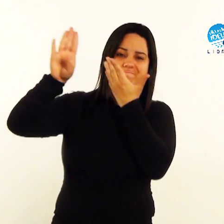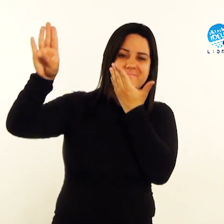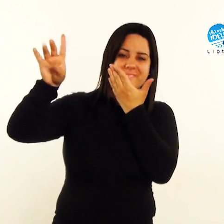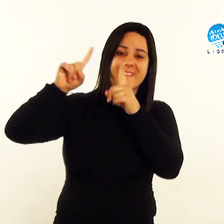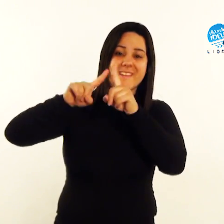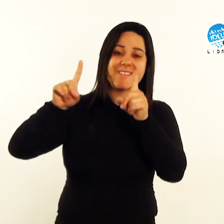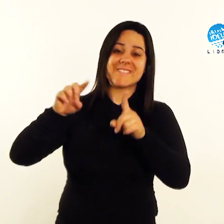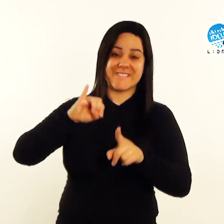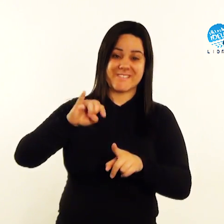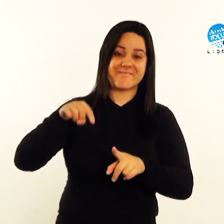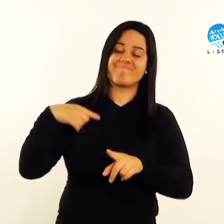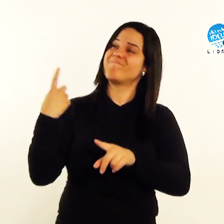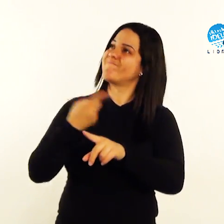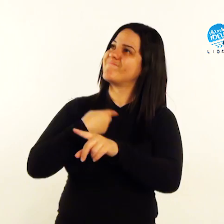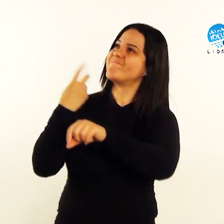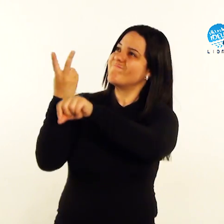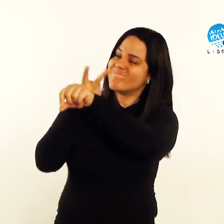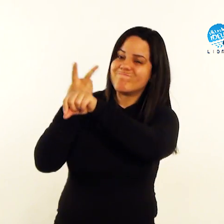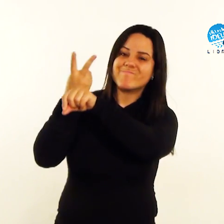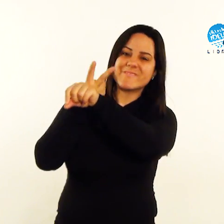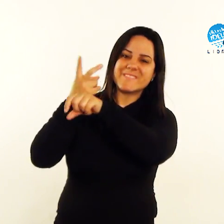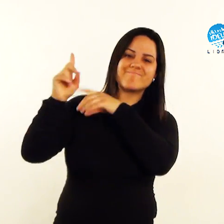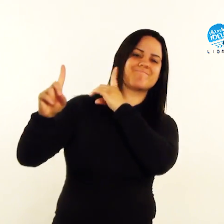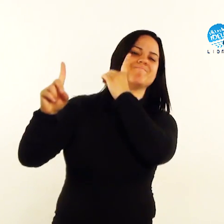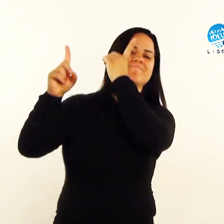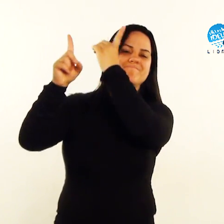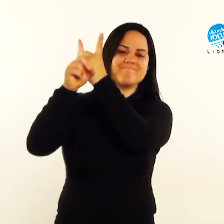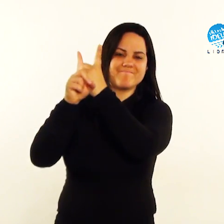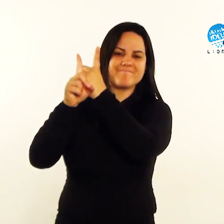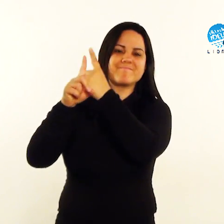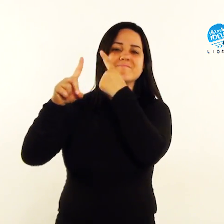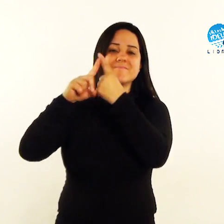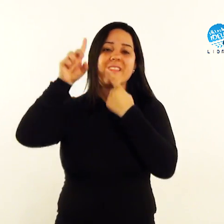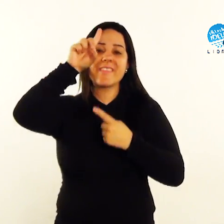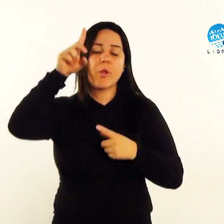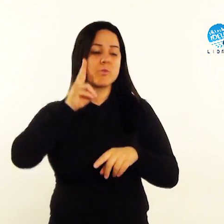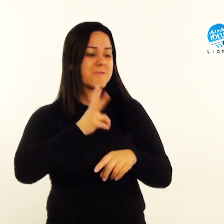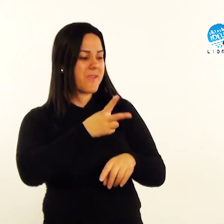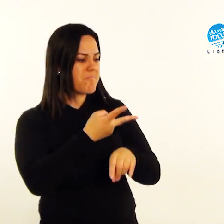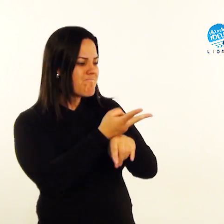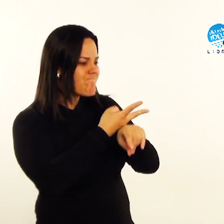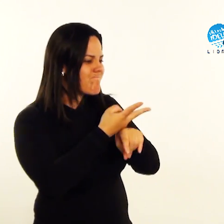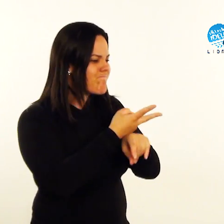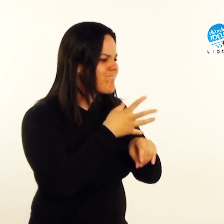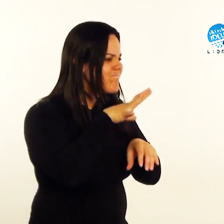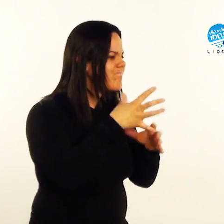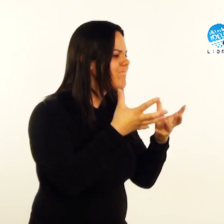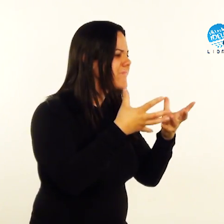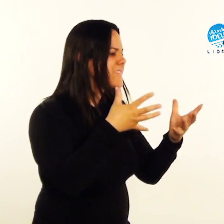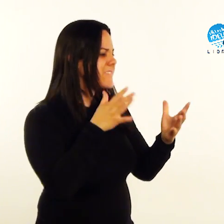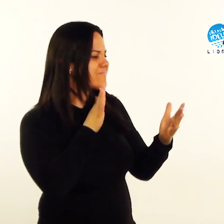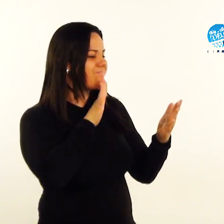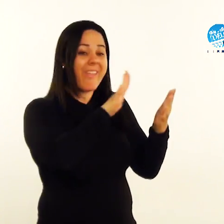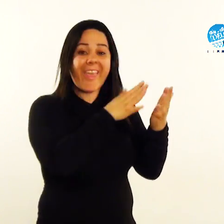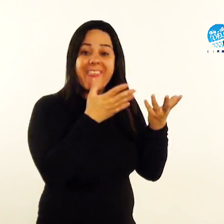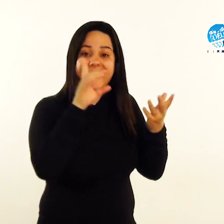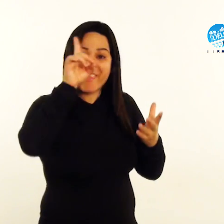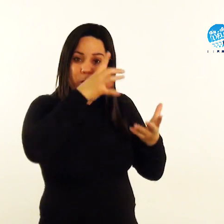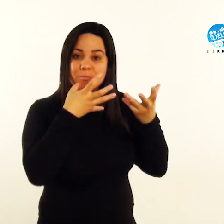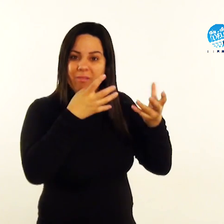buscar nem um segundo da nossa existência. E é isso que Jesus queria dizer quando Ele vai